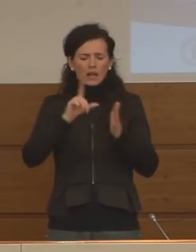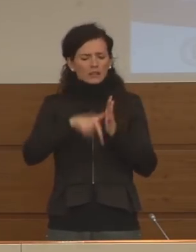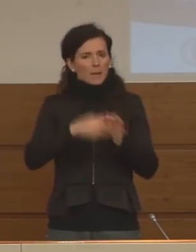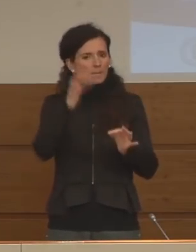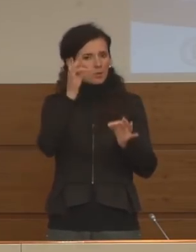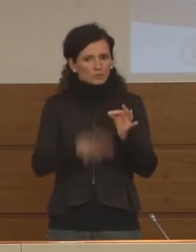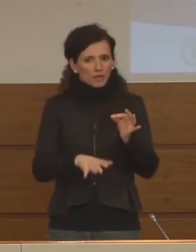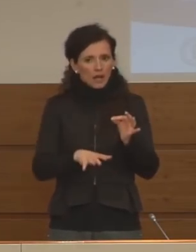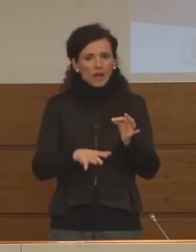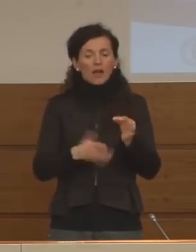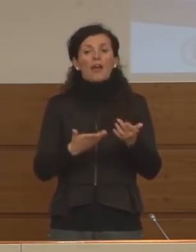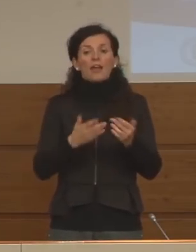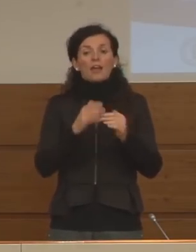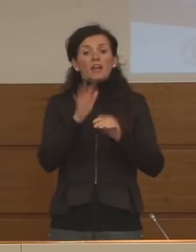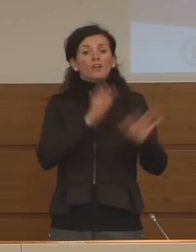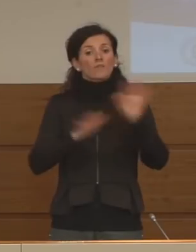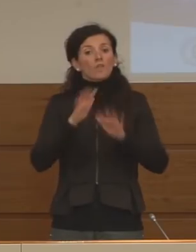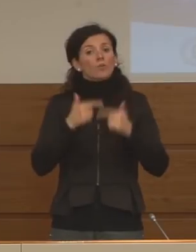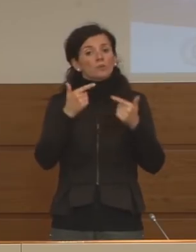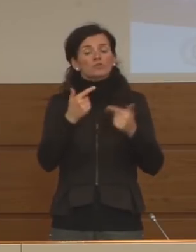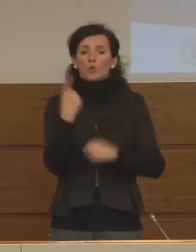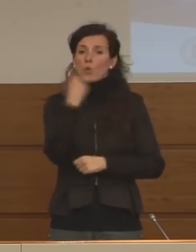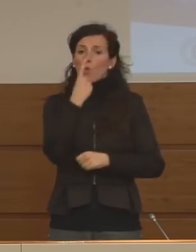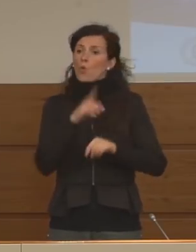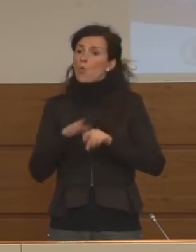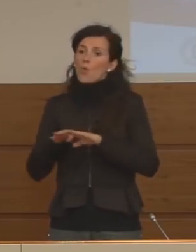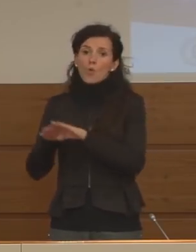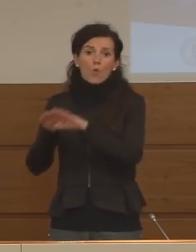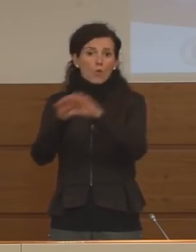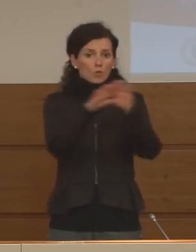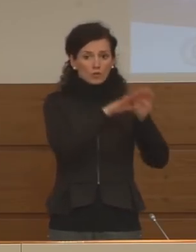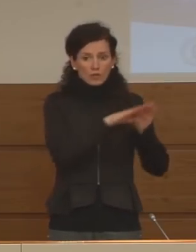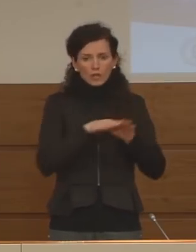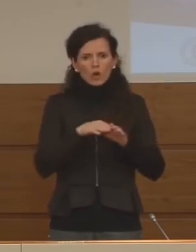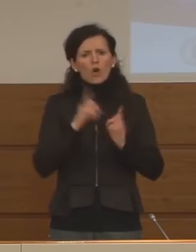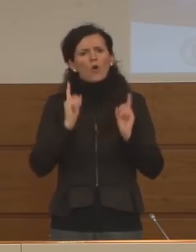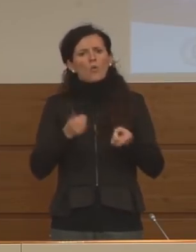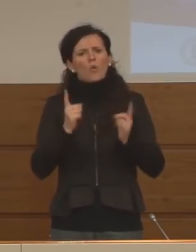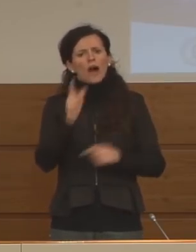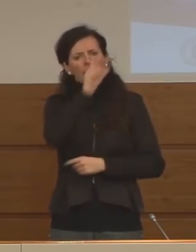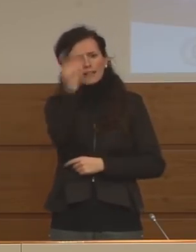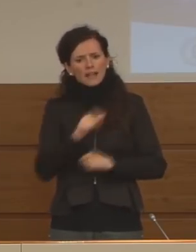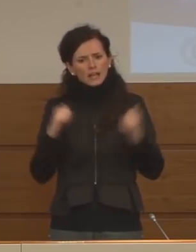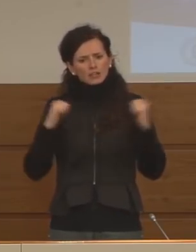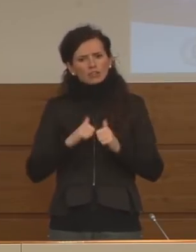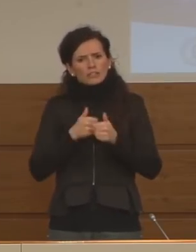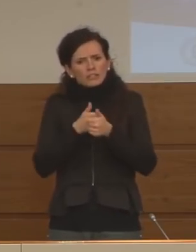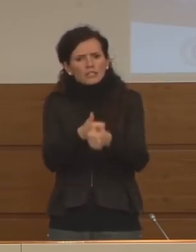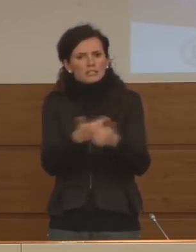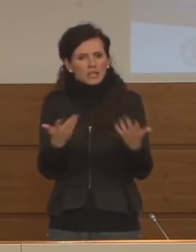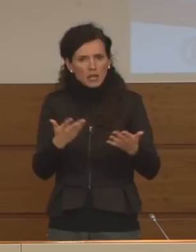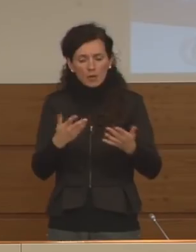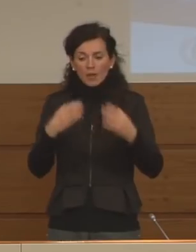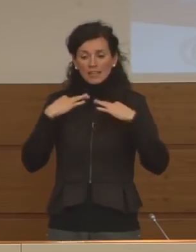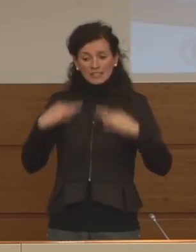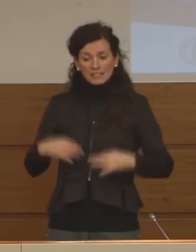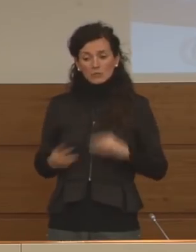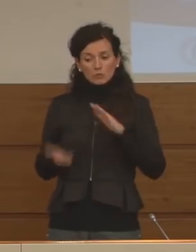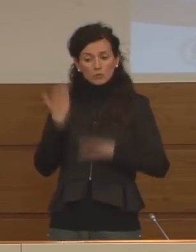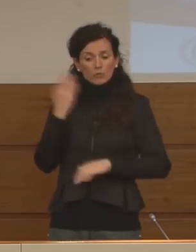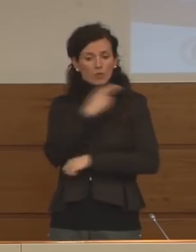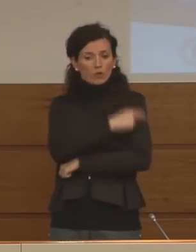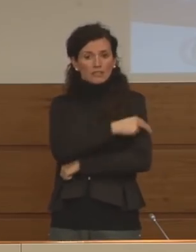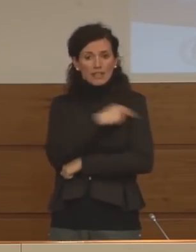unitaria sulla rotta che gli italiani devono mantenere oggi all'istituto superiore di sanità